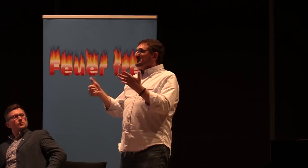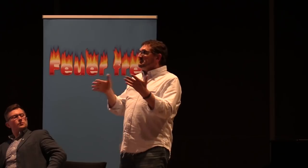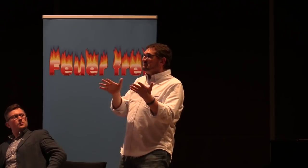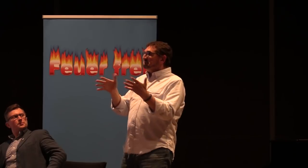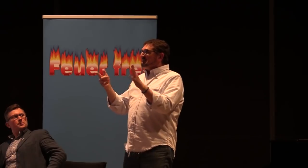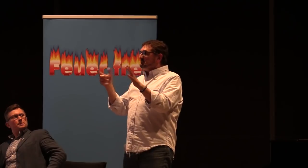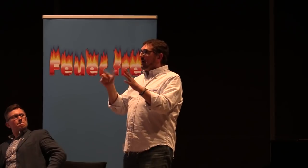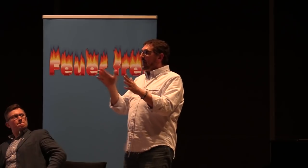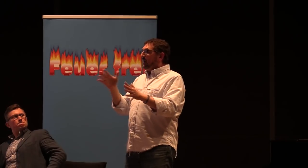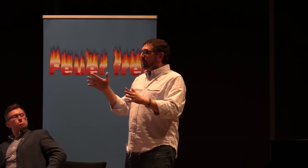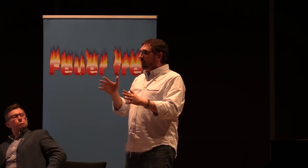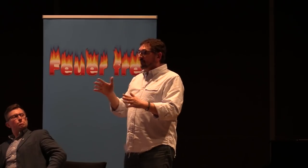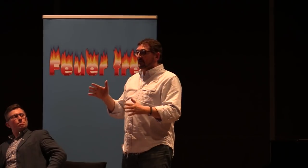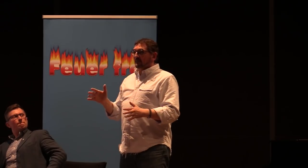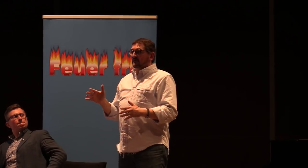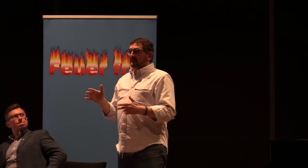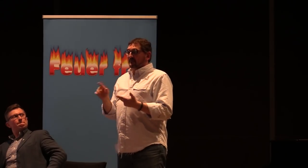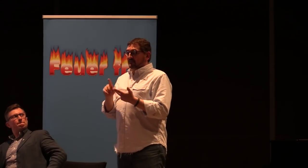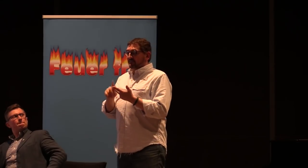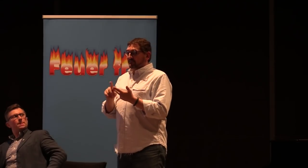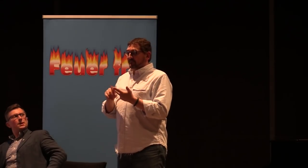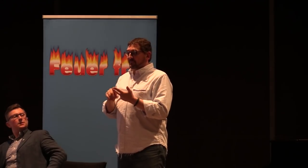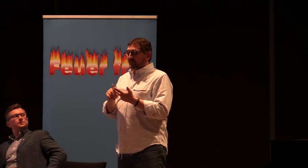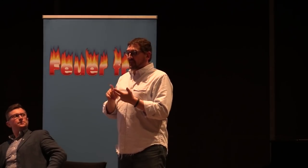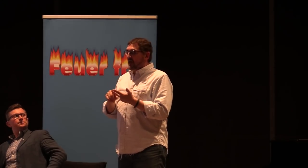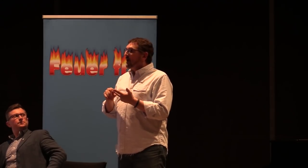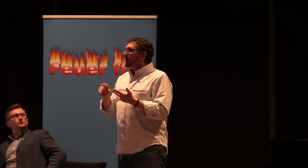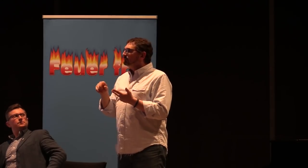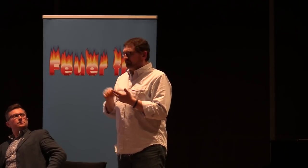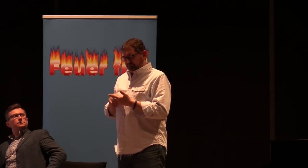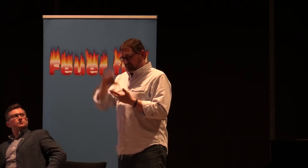70, Saarland 65, 70 Altersdurchschnitt,